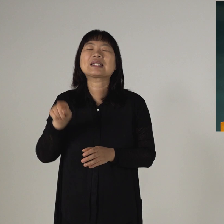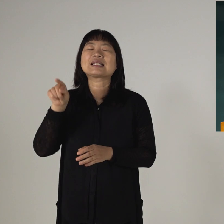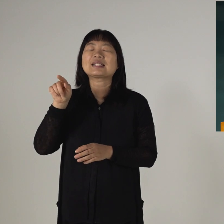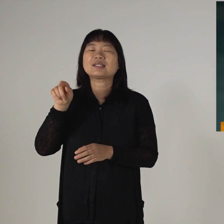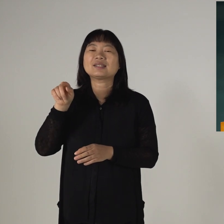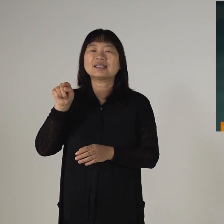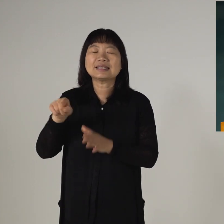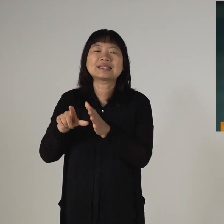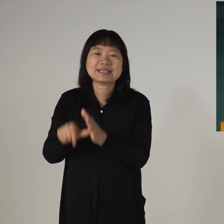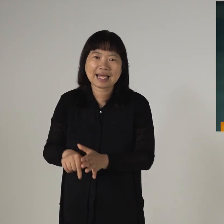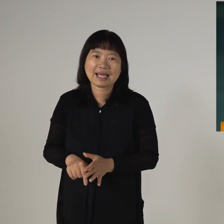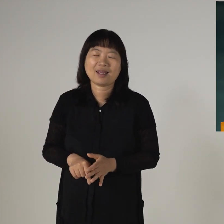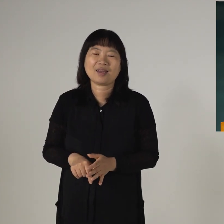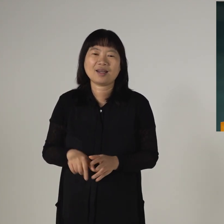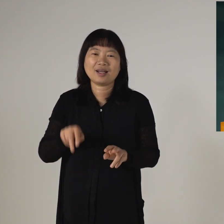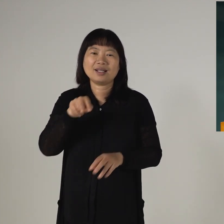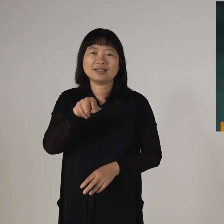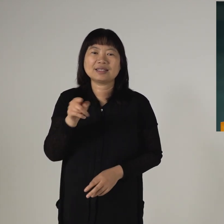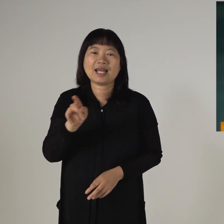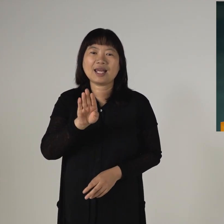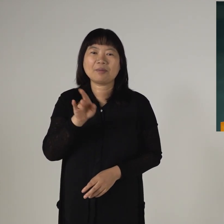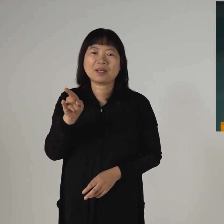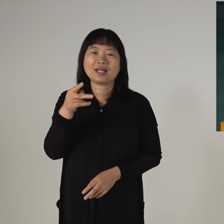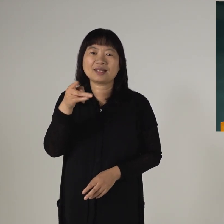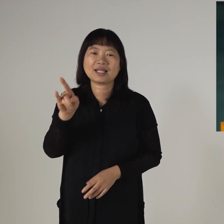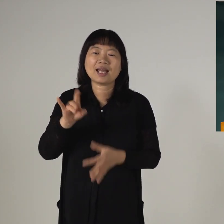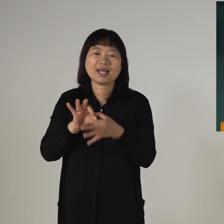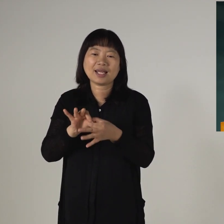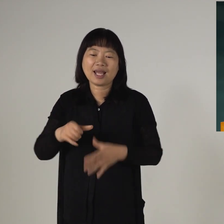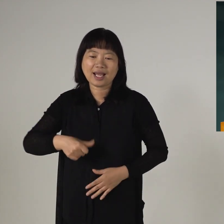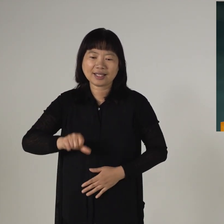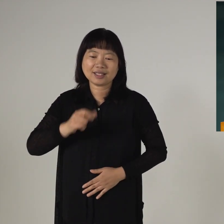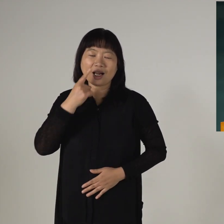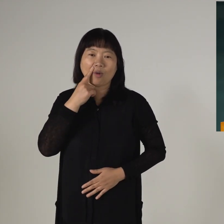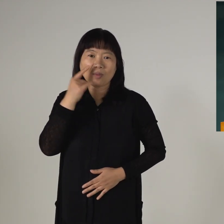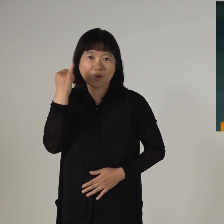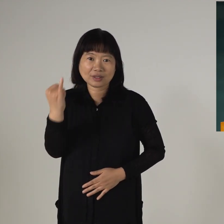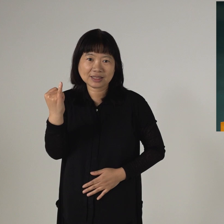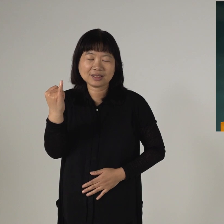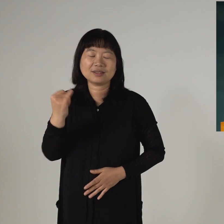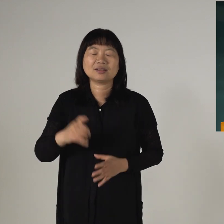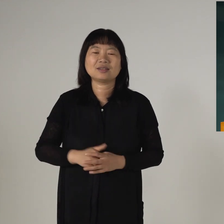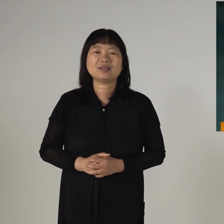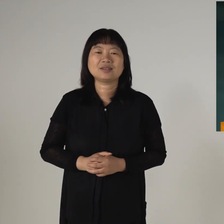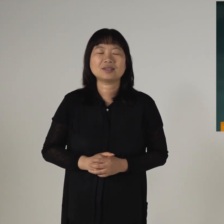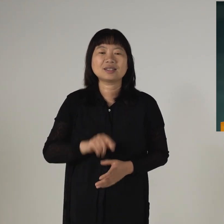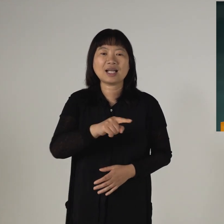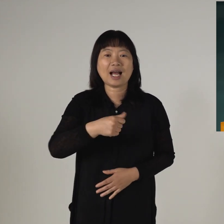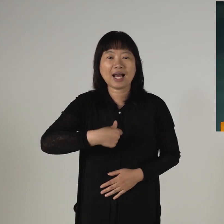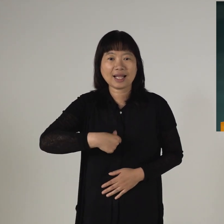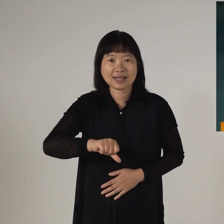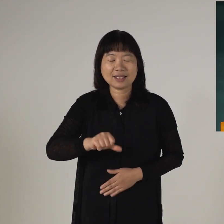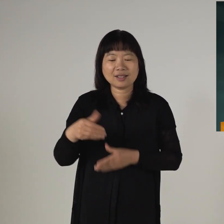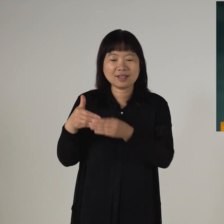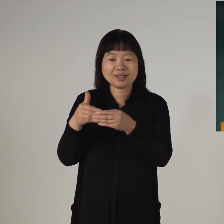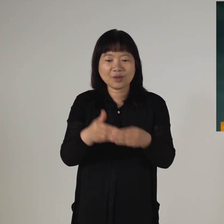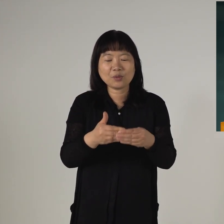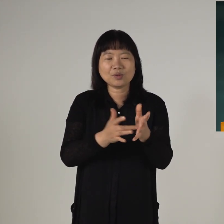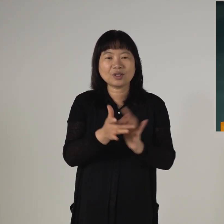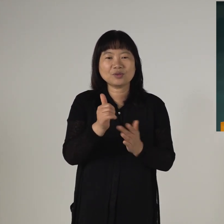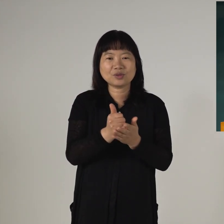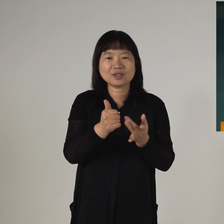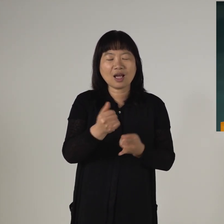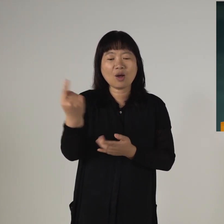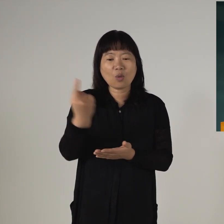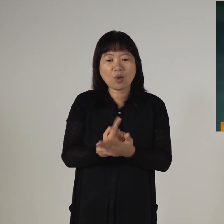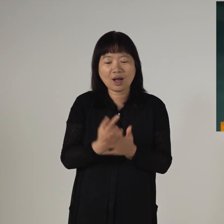그때에 세베대의 아들의 어머니가 그 아들들을 데리고 예수께